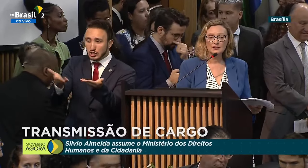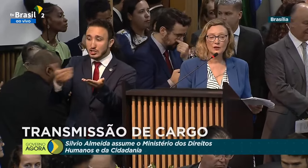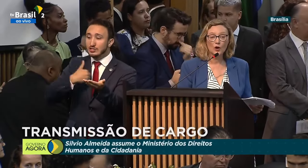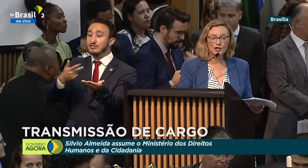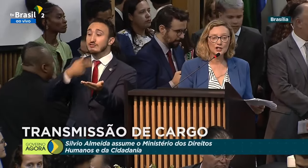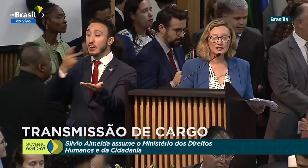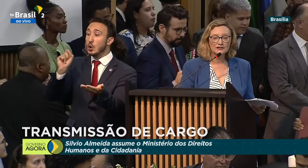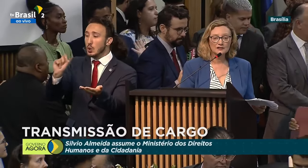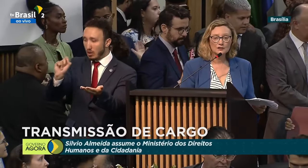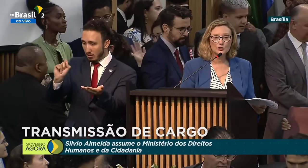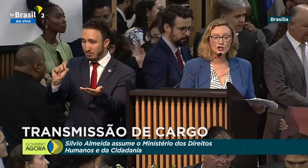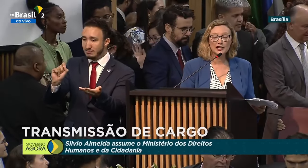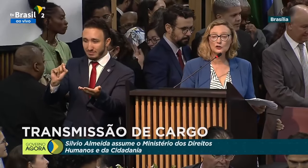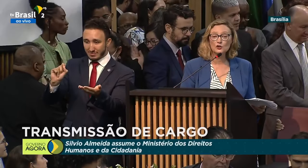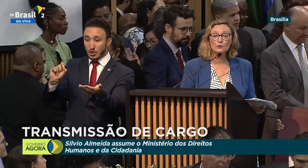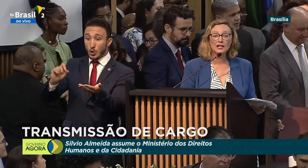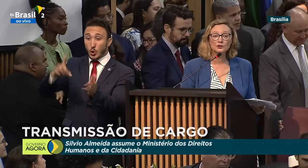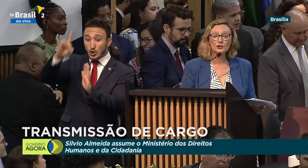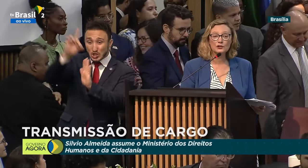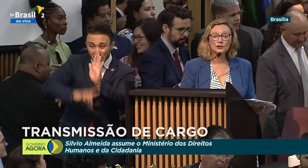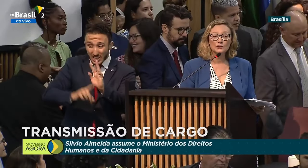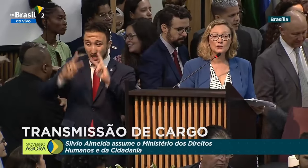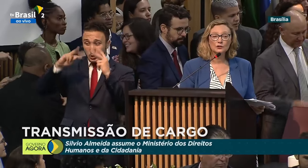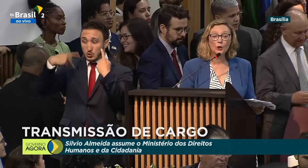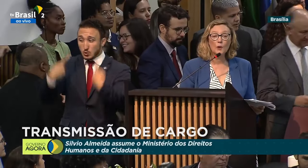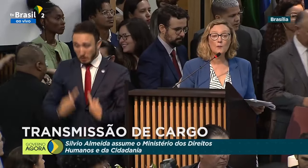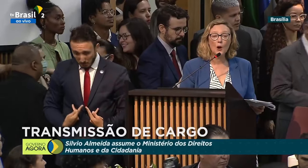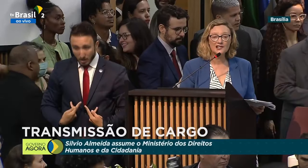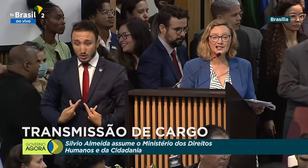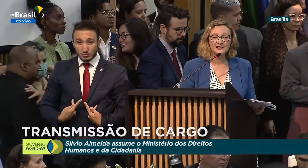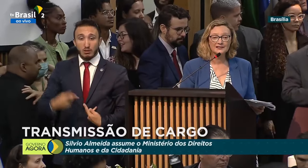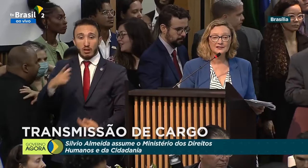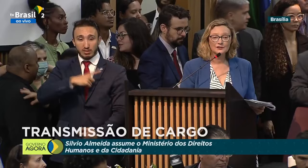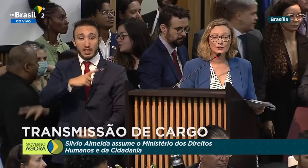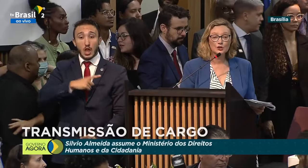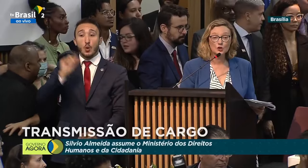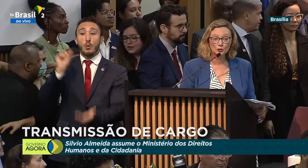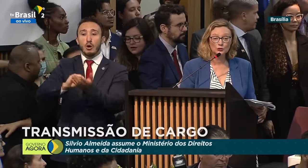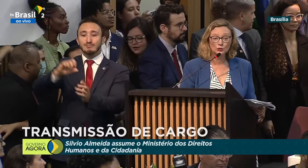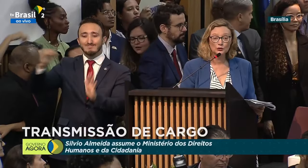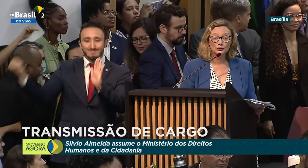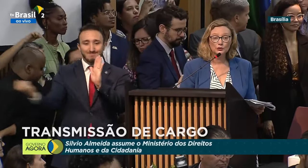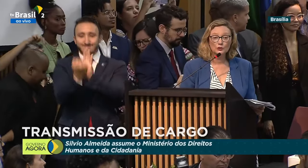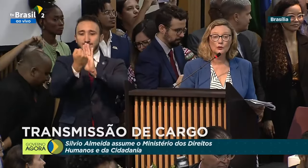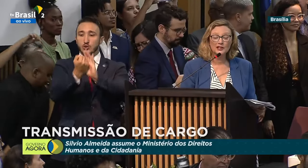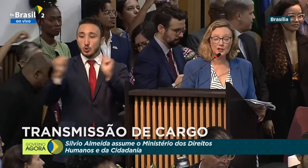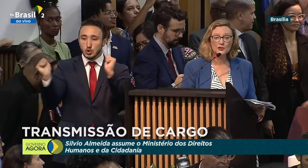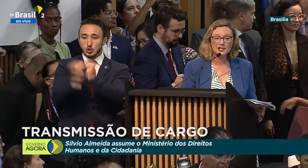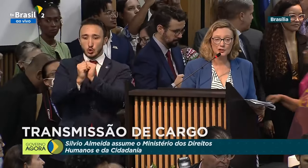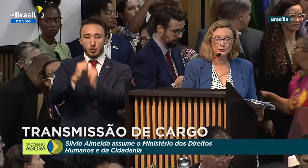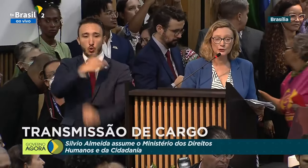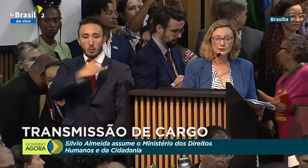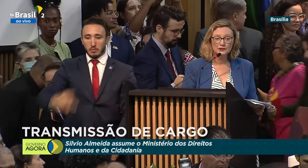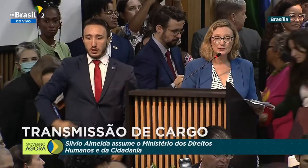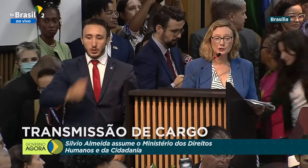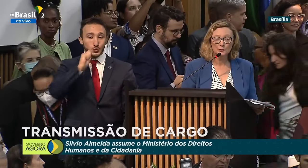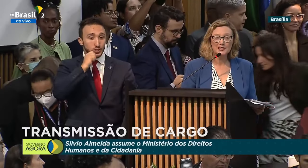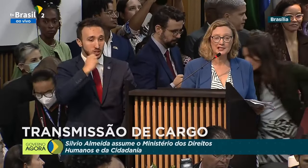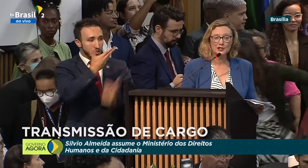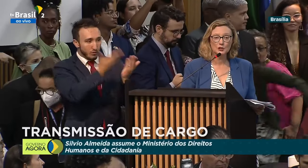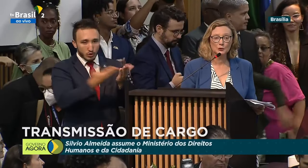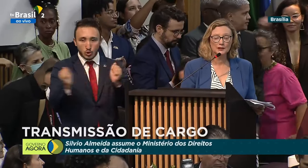hoje os direitos humanos tomam posse junto com o ministro Silvio